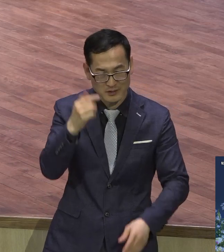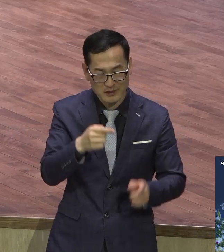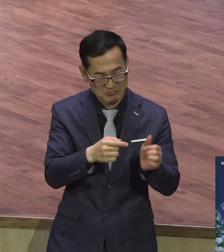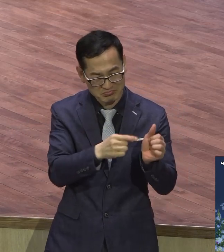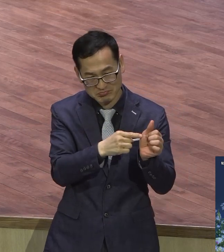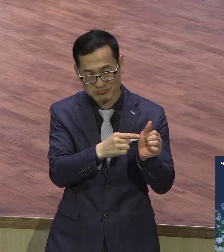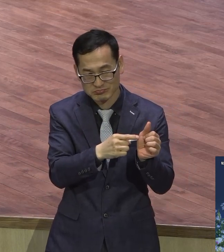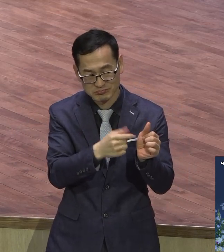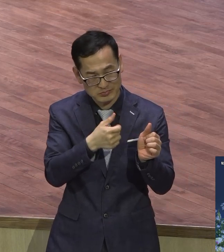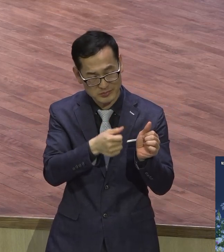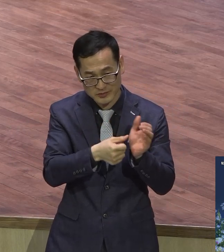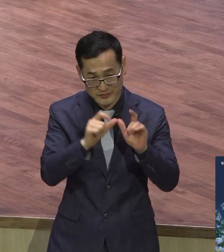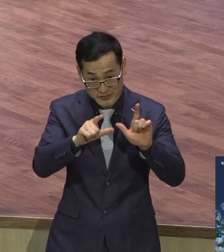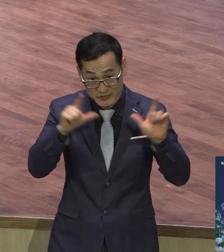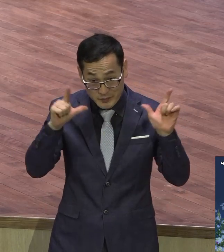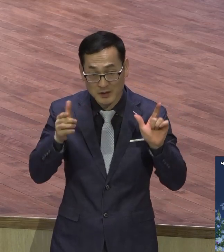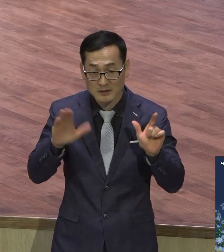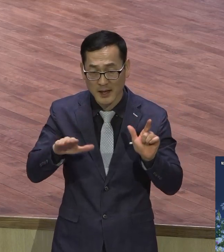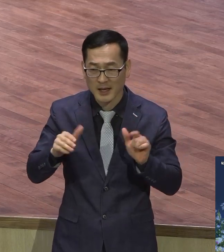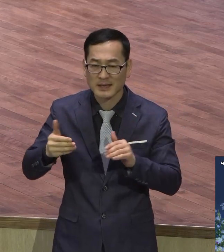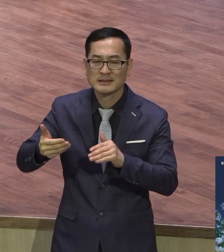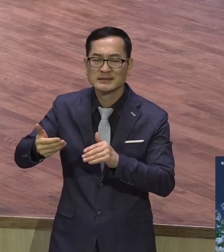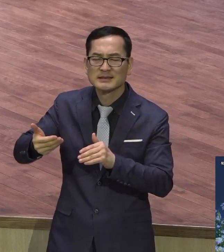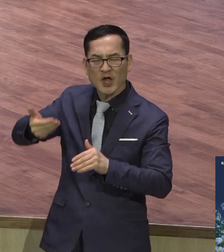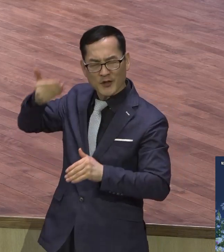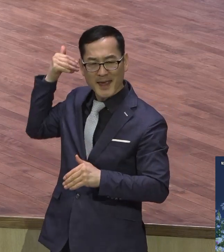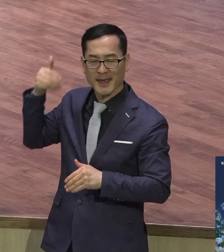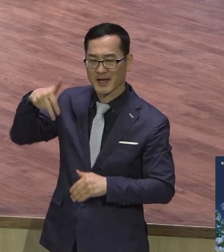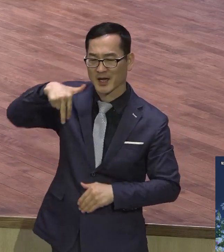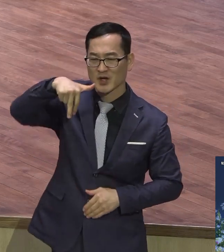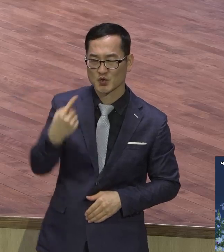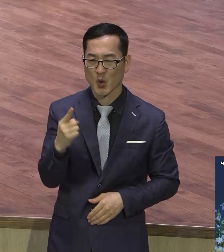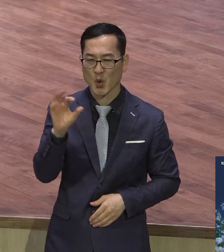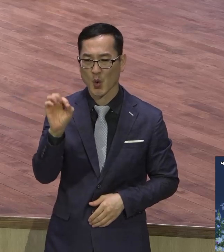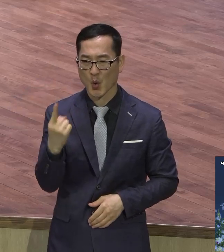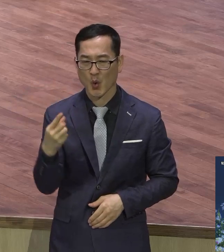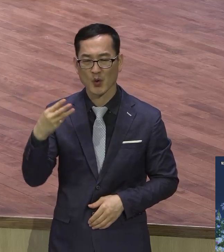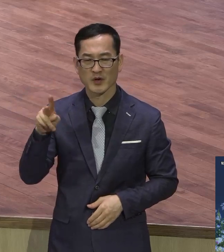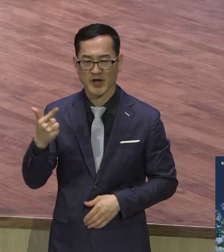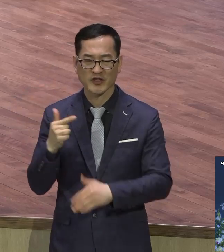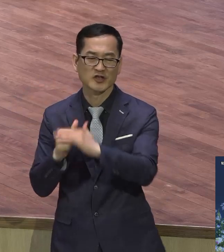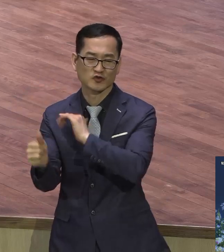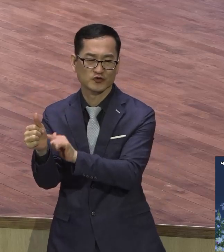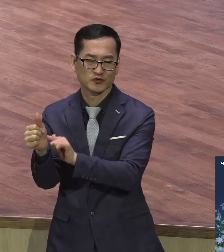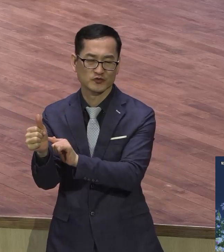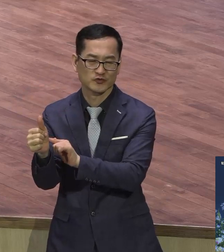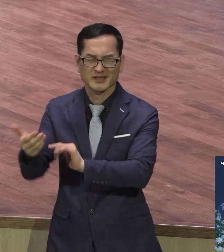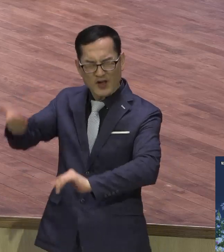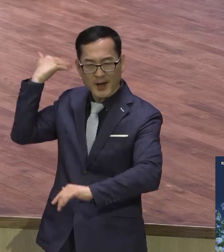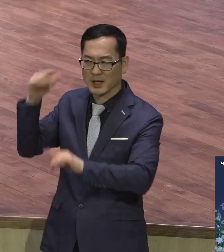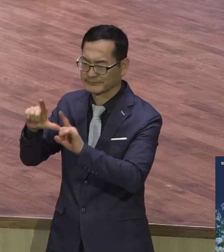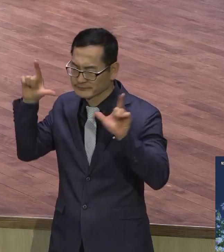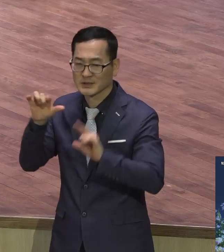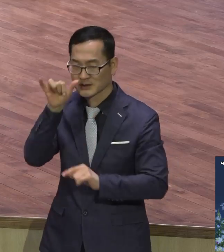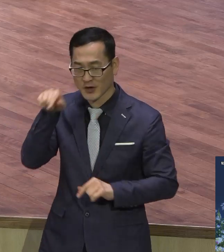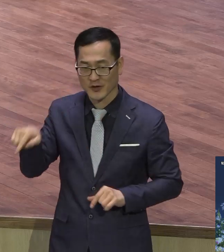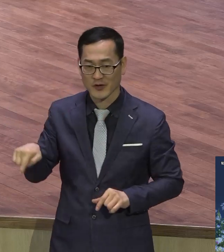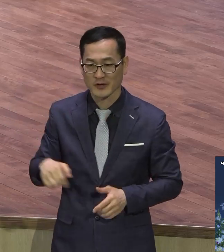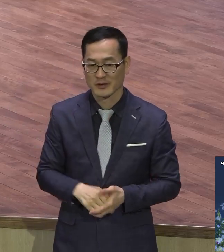아시아의 물개입니다. 조오련 선수는 대한 해업을 수영을 해서 건너고 도보 해업도